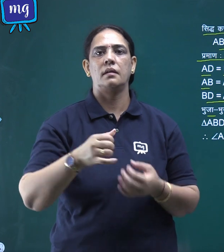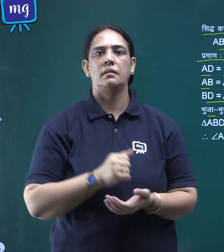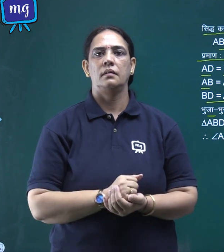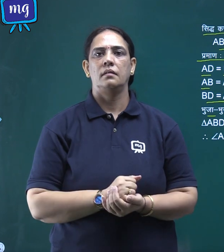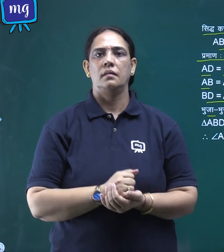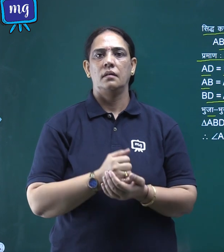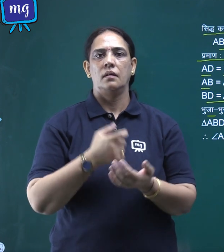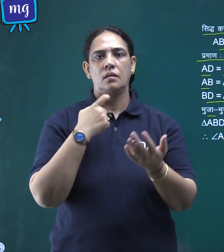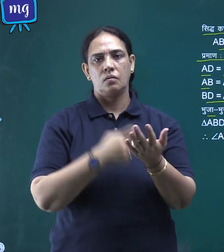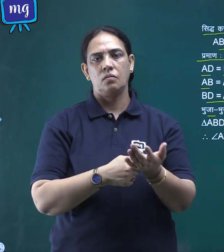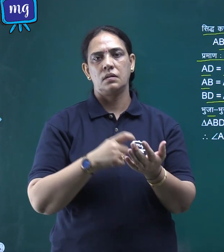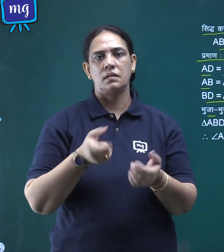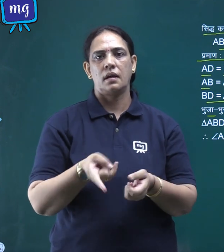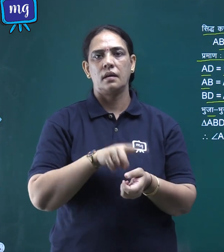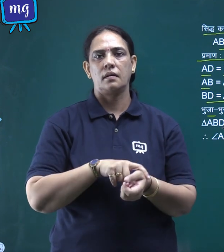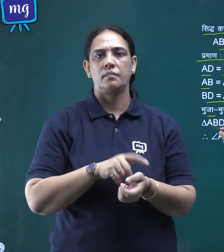नियम से